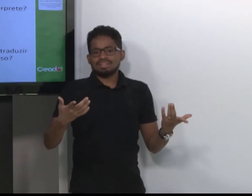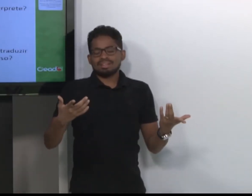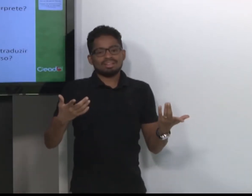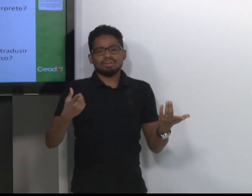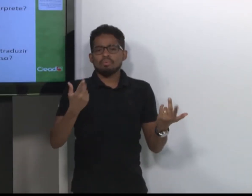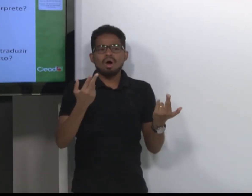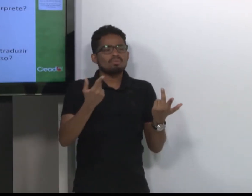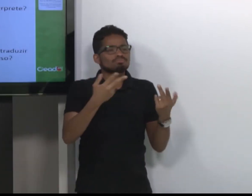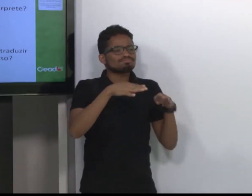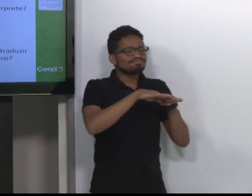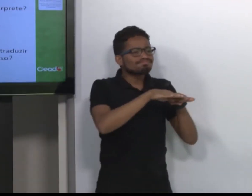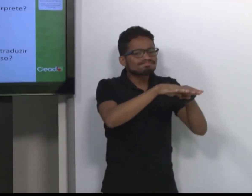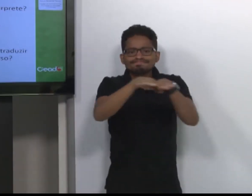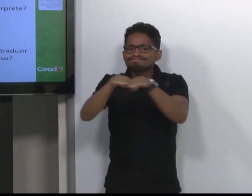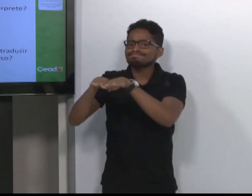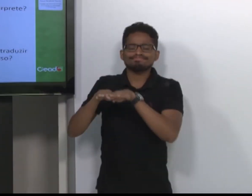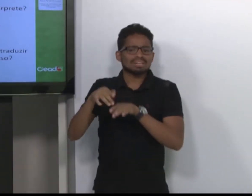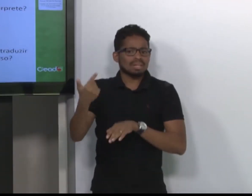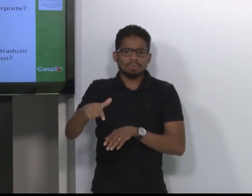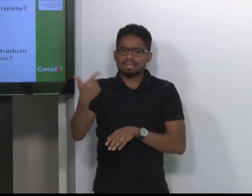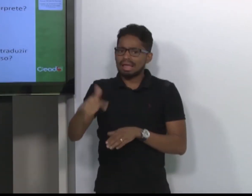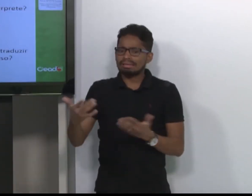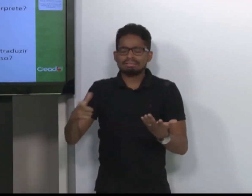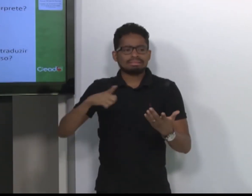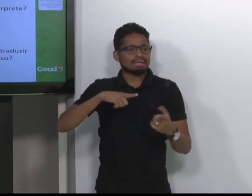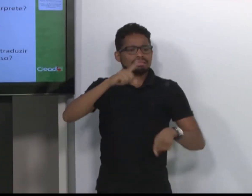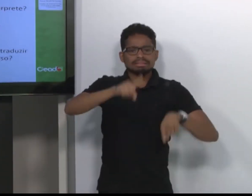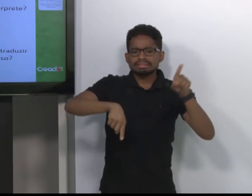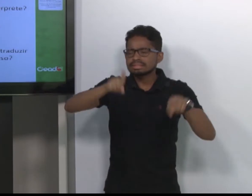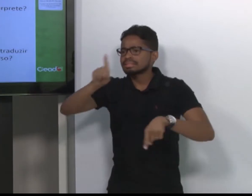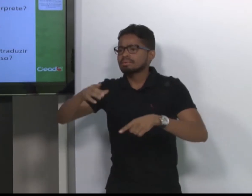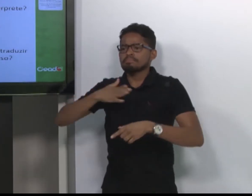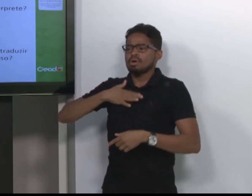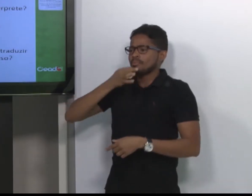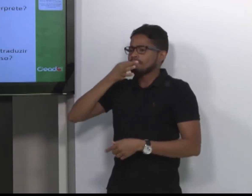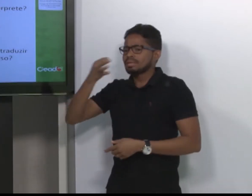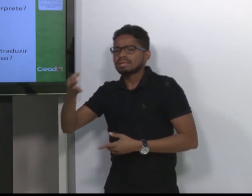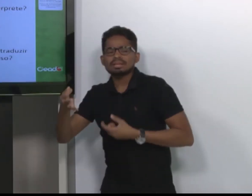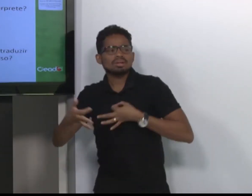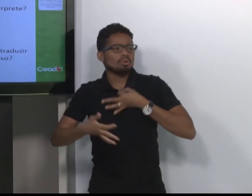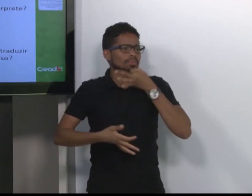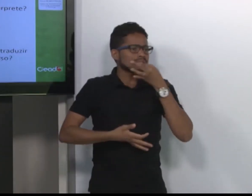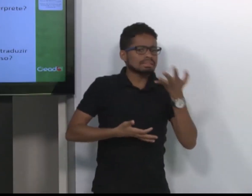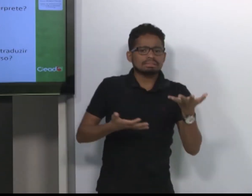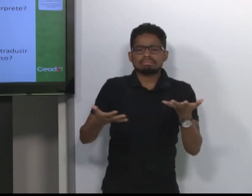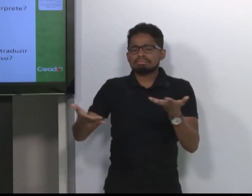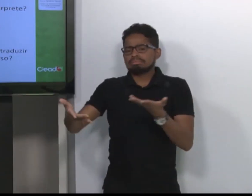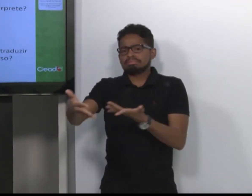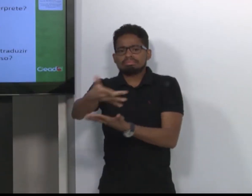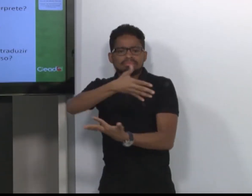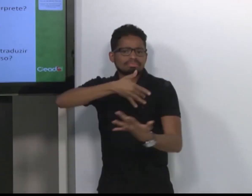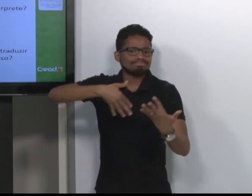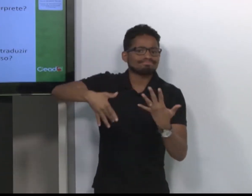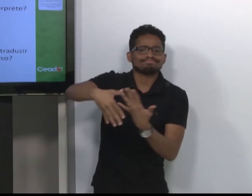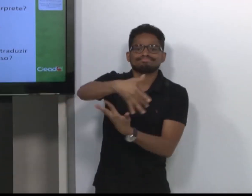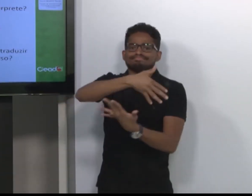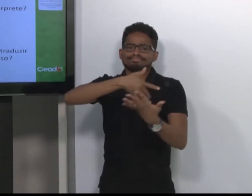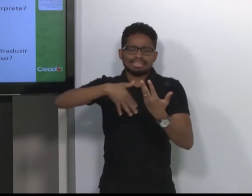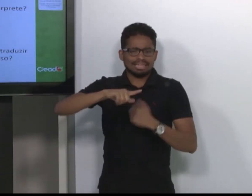para ouvintes, há divergências. Não há uma uniformidade de opiniões. E isso é